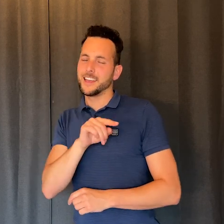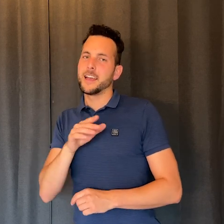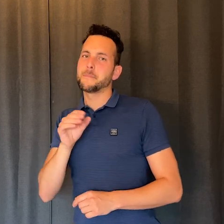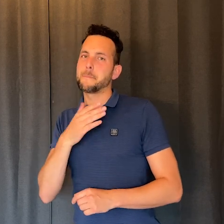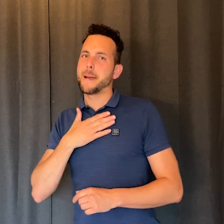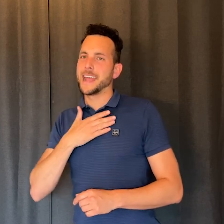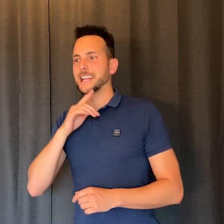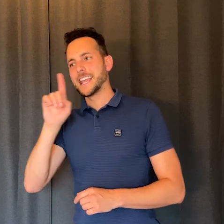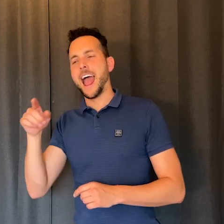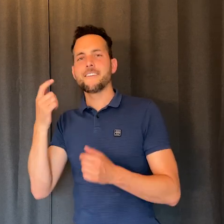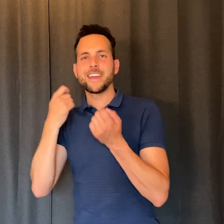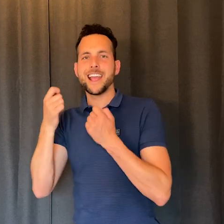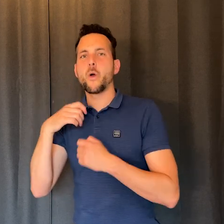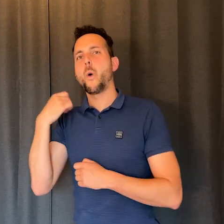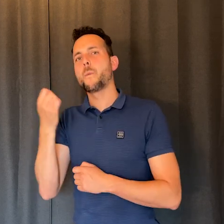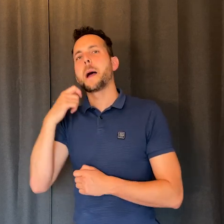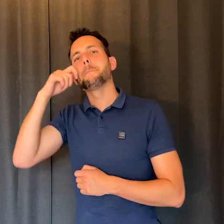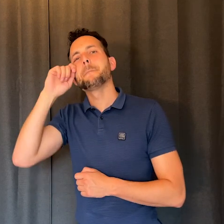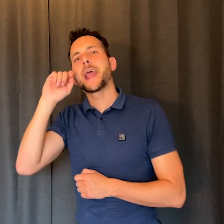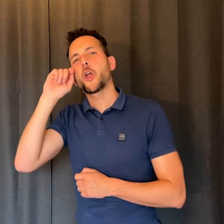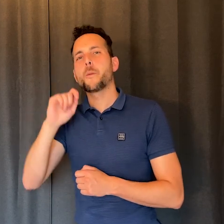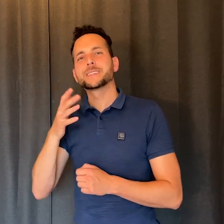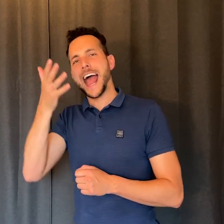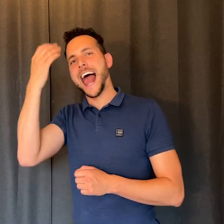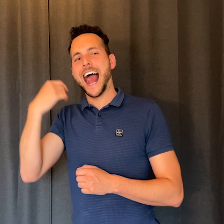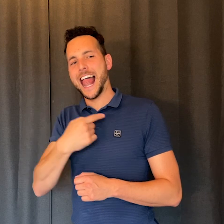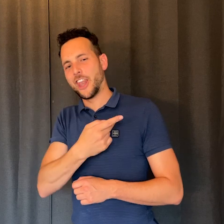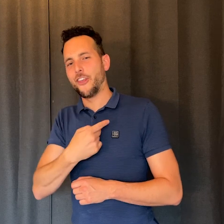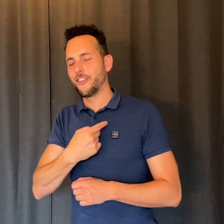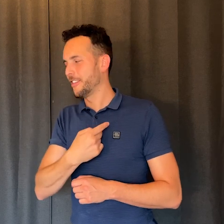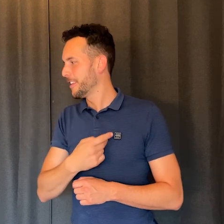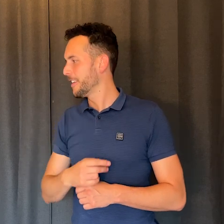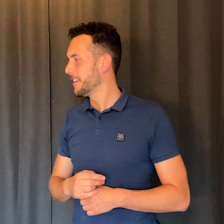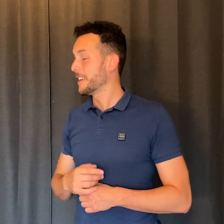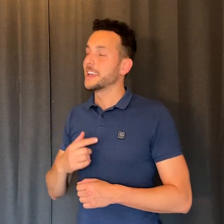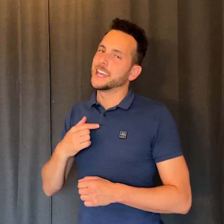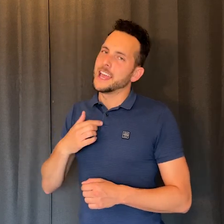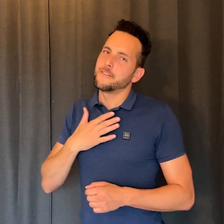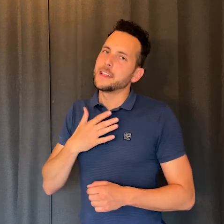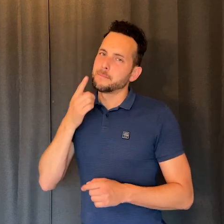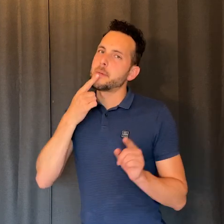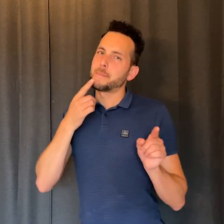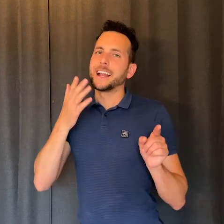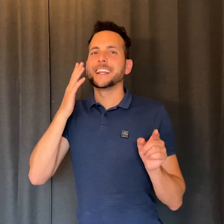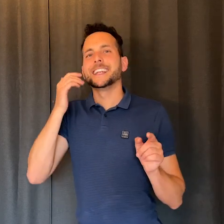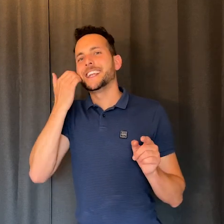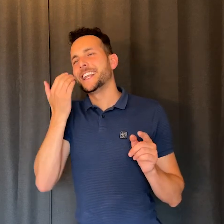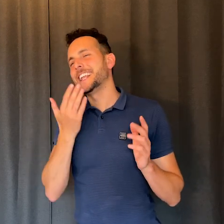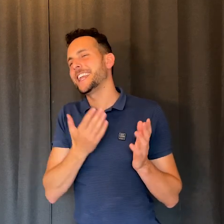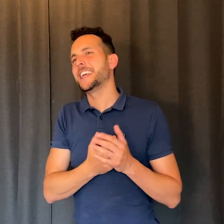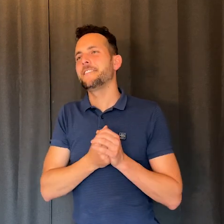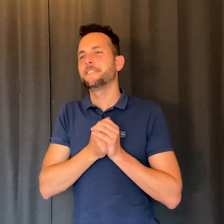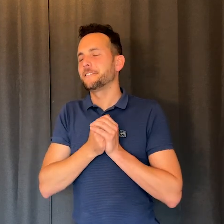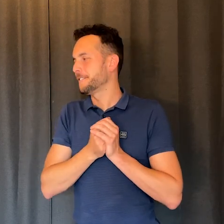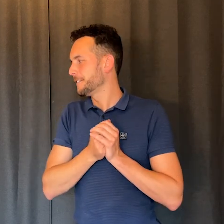gaan om make-up te halen. Ik vind papa lief omdat hij met mij schoolbaan gaat. En dat hij met